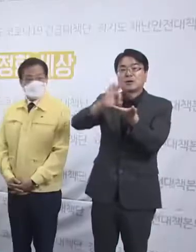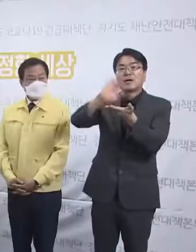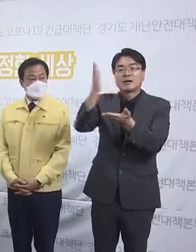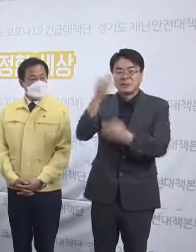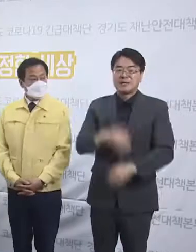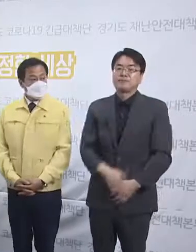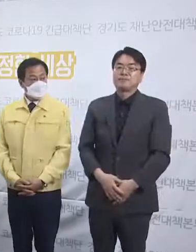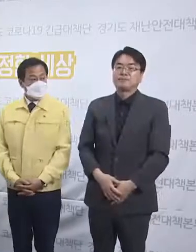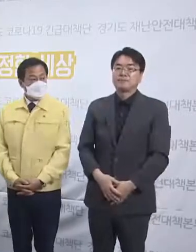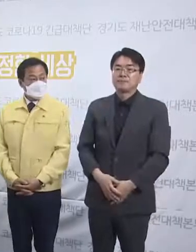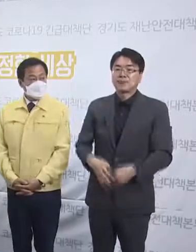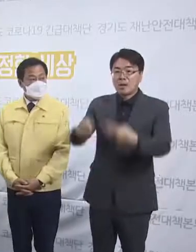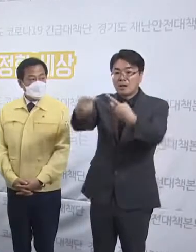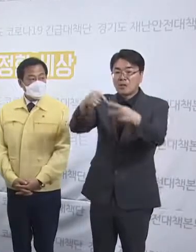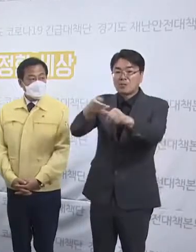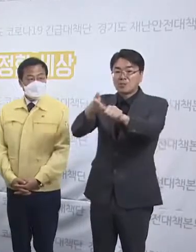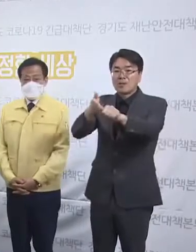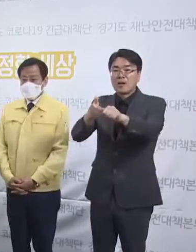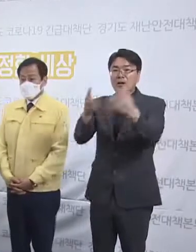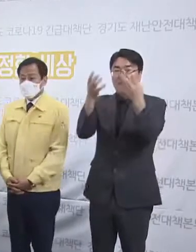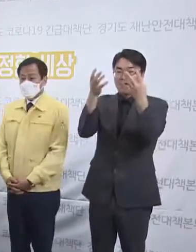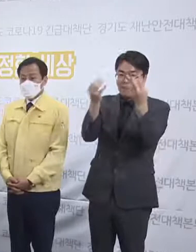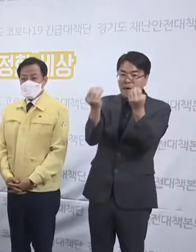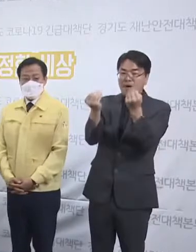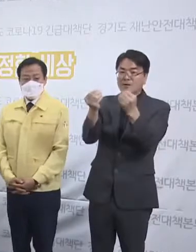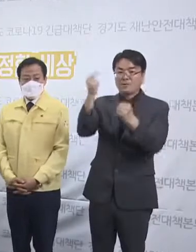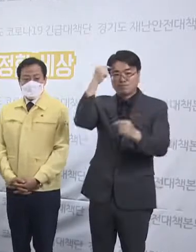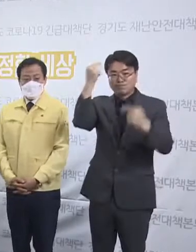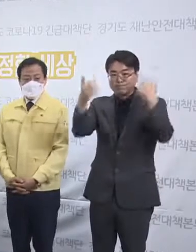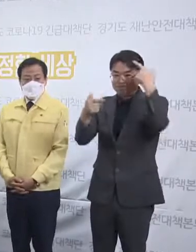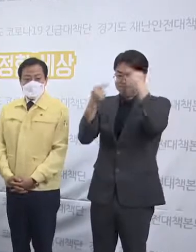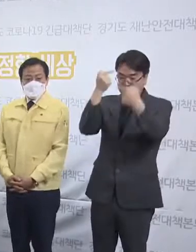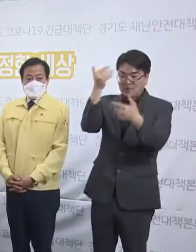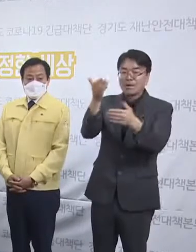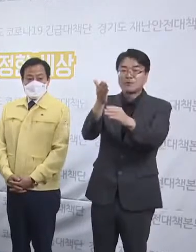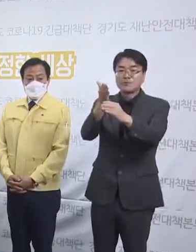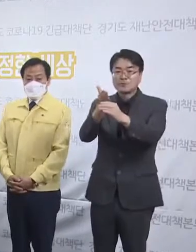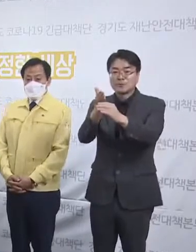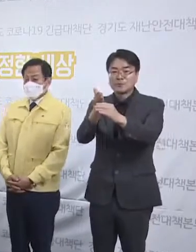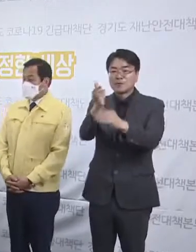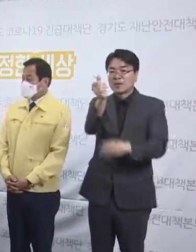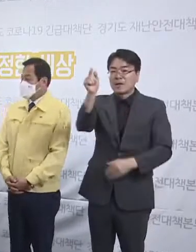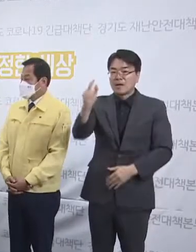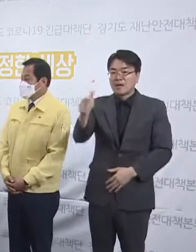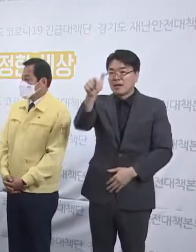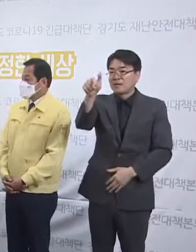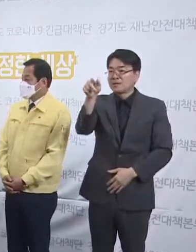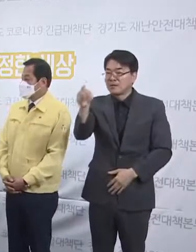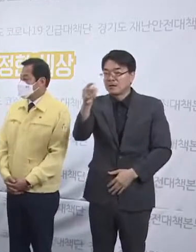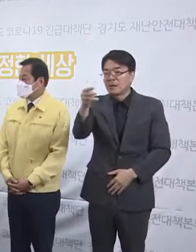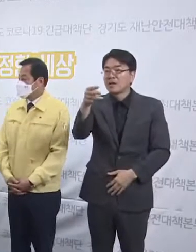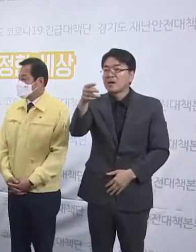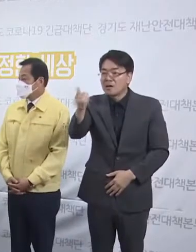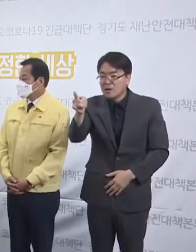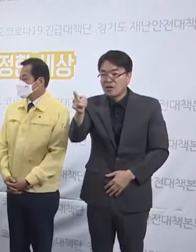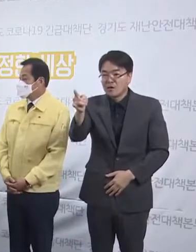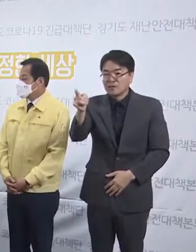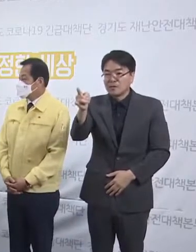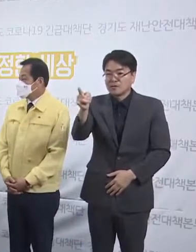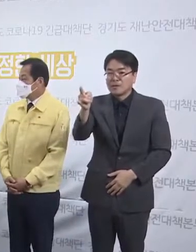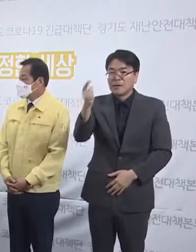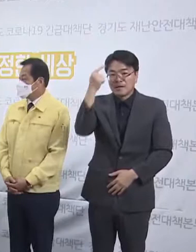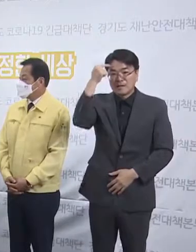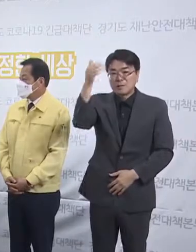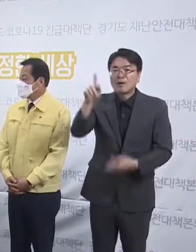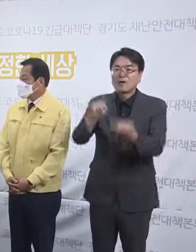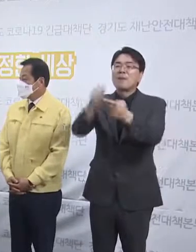양해 말씀드리도록 하겠습니다. 많은 기자분들이 질문을 주셨는데요. 한겨레 그 홍영덕 기자께서 질문 주신 것을 마지막